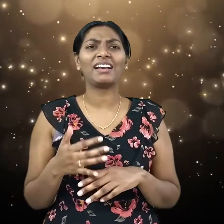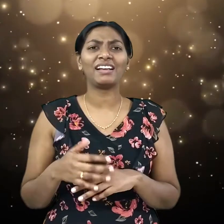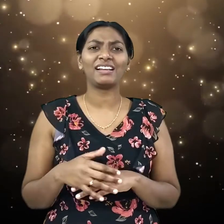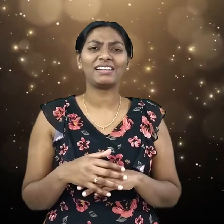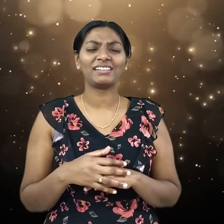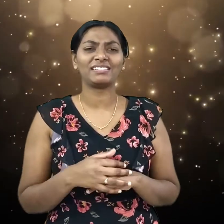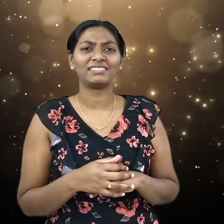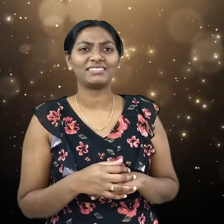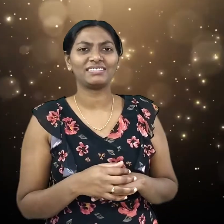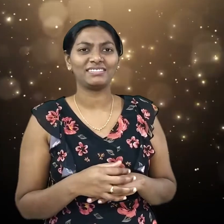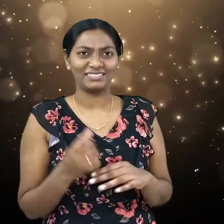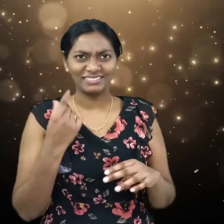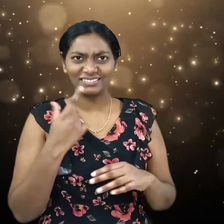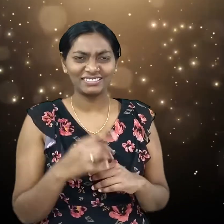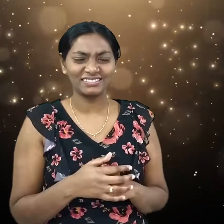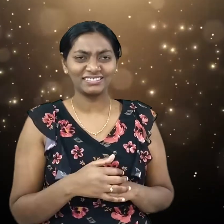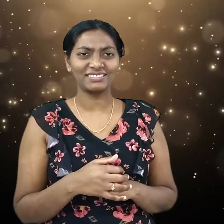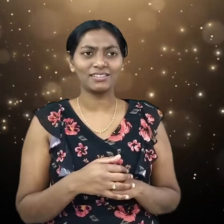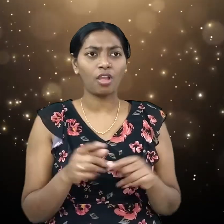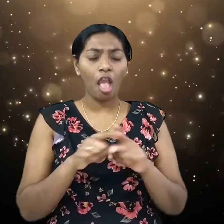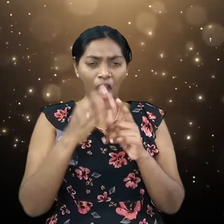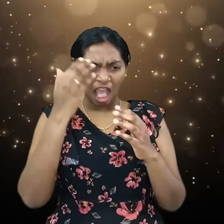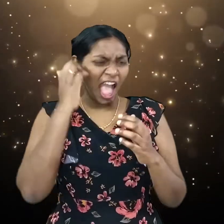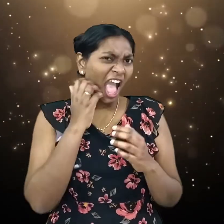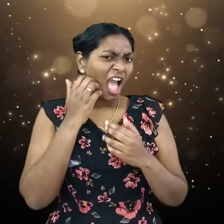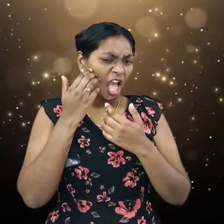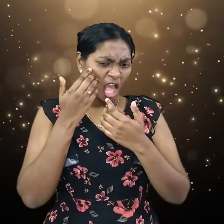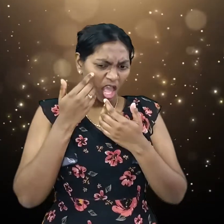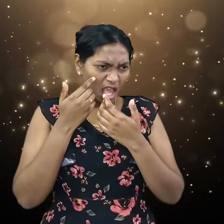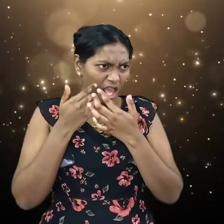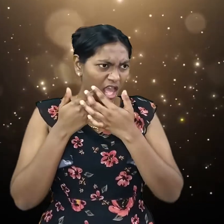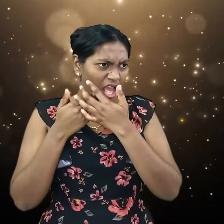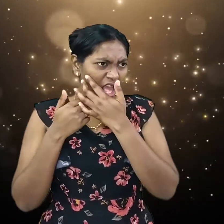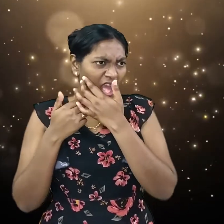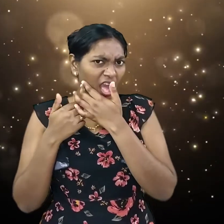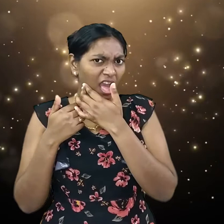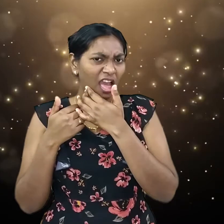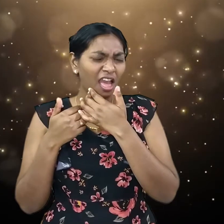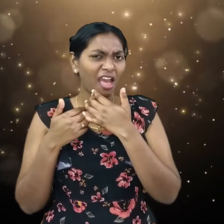नाखून कब बड़े हो गए। होता है ना, तो पता लगा अरे